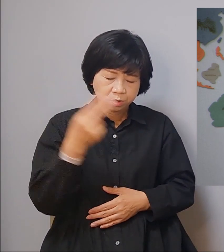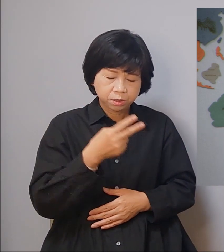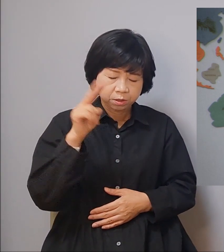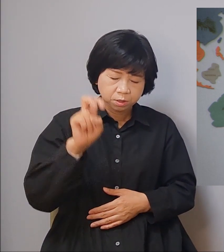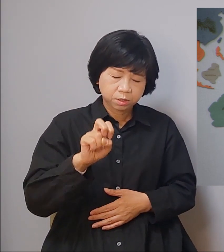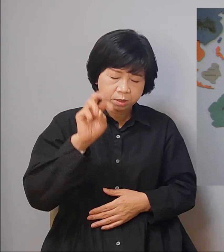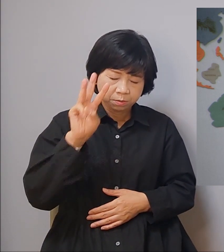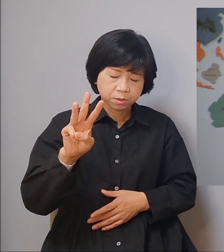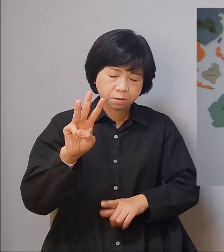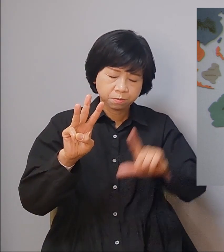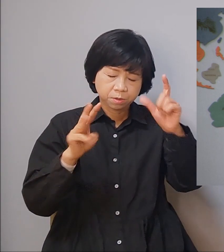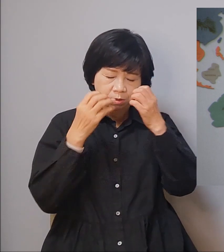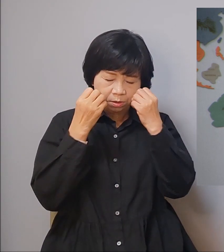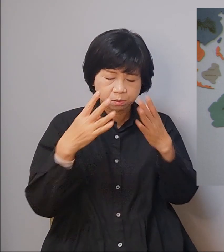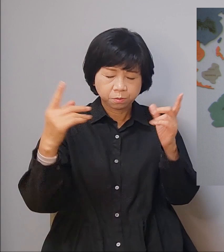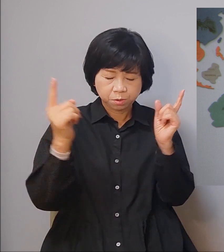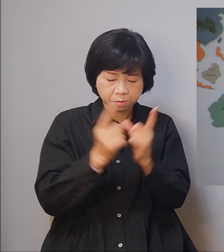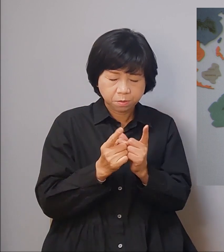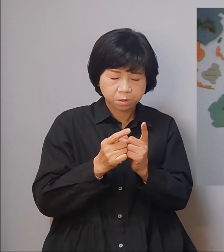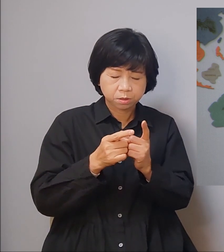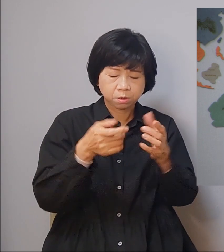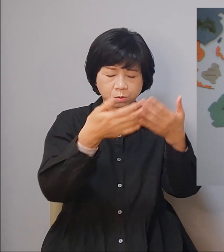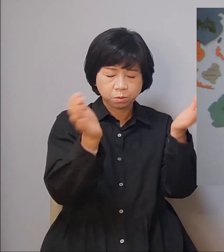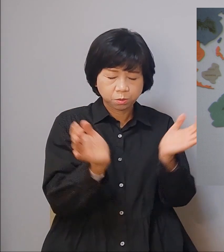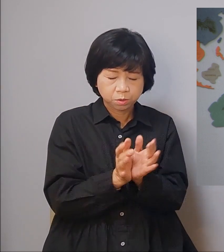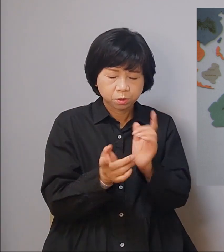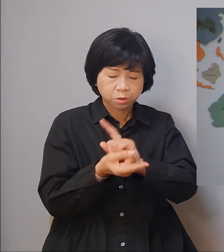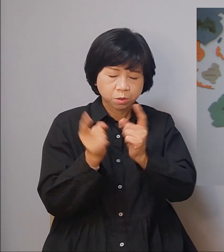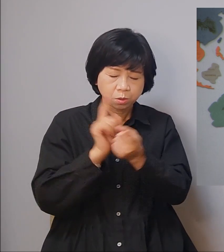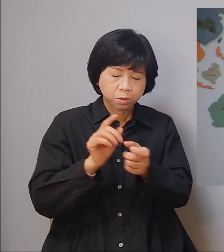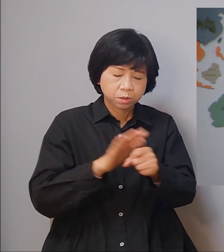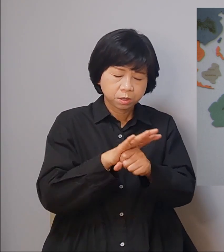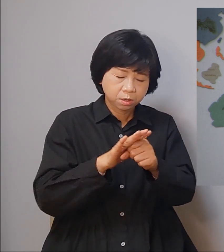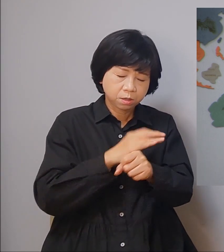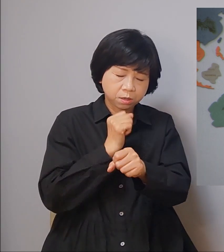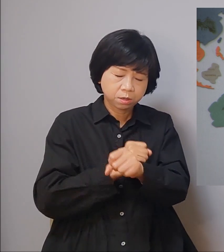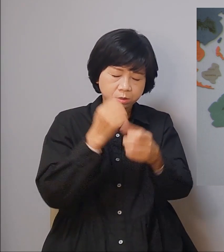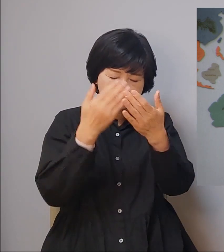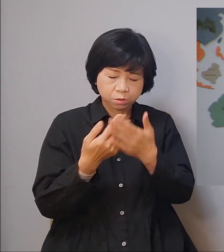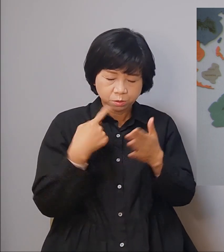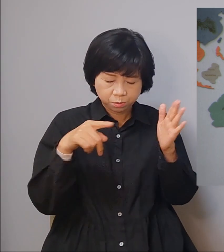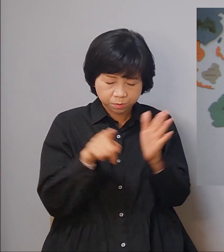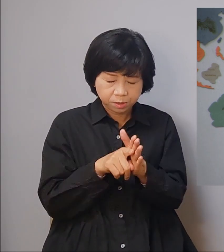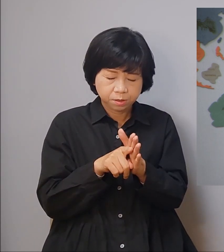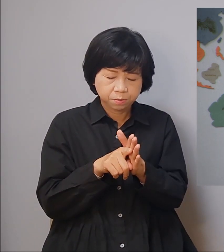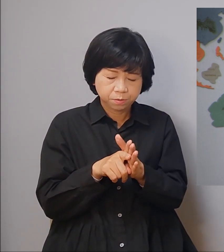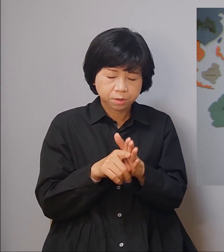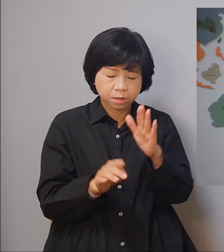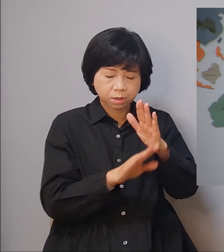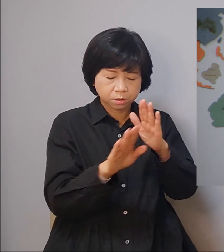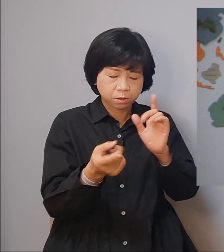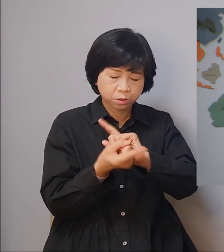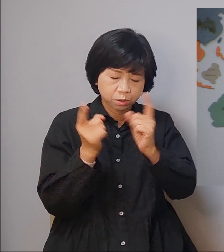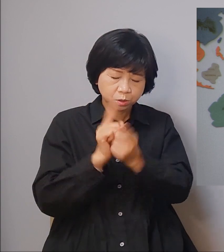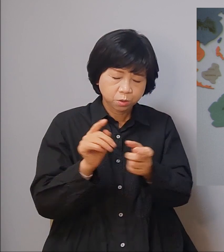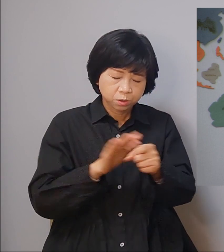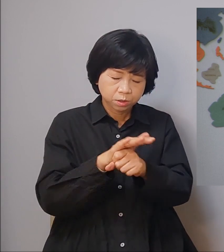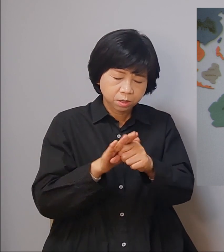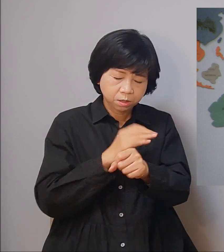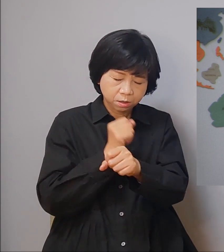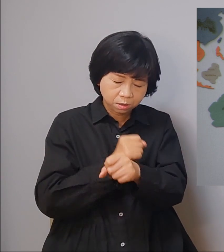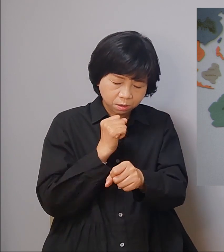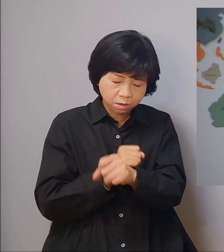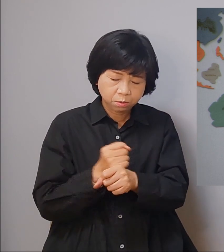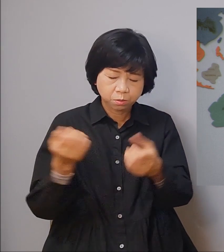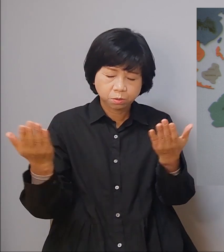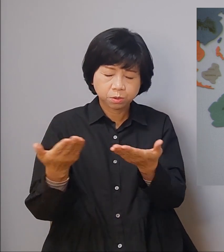2023년을 새롭게 맞이하며 우리 공동체가 서로 사랑하게 하여 주실 줄 믿습니다. 가정이 서로 사랑할 수 있도록, 직장에서